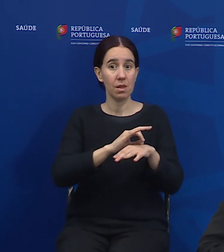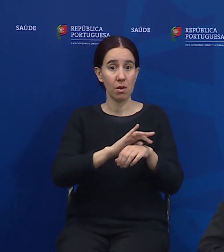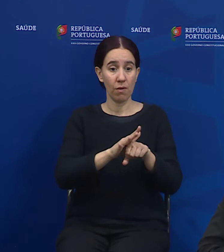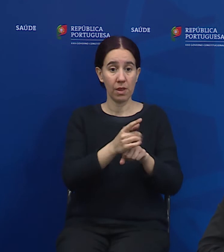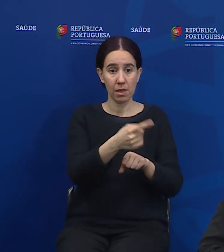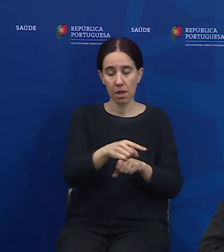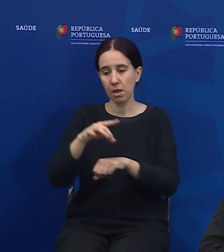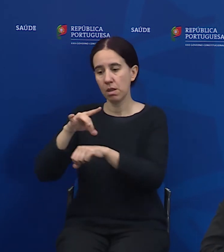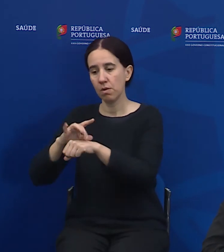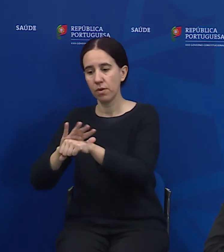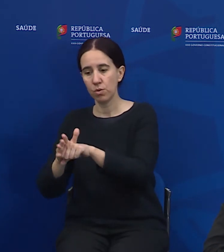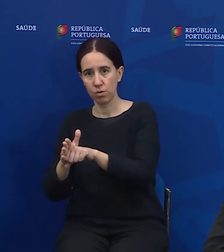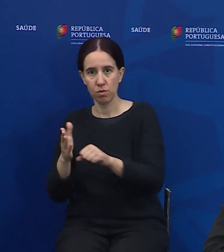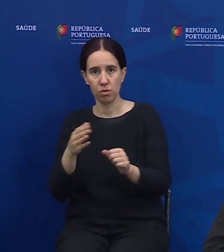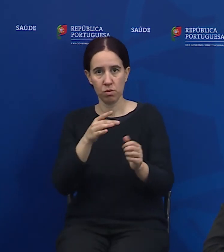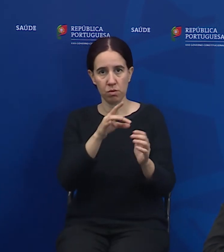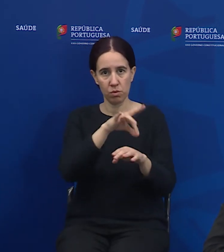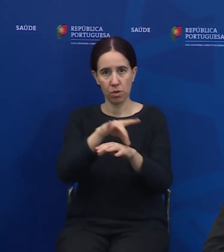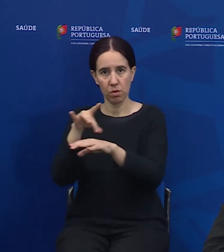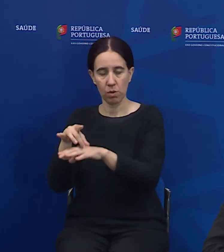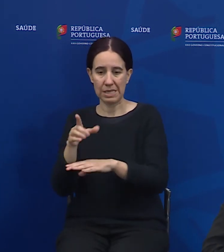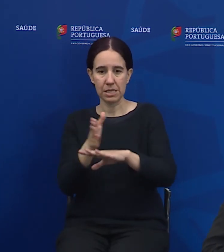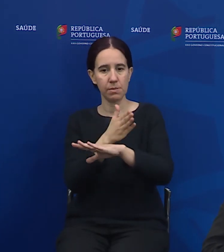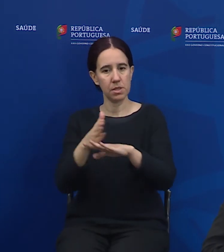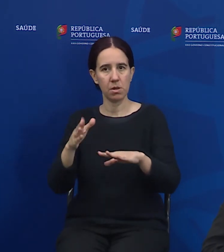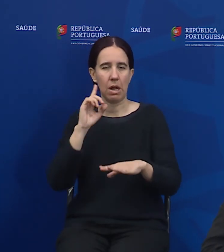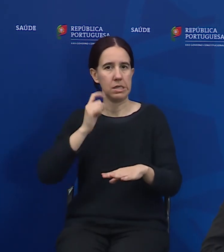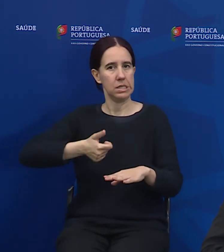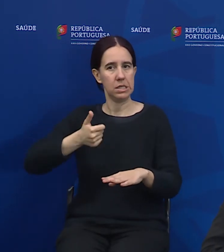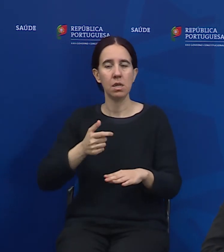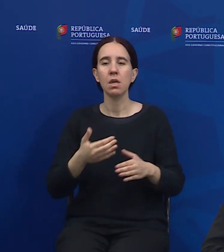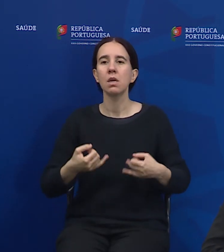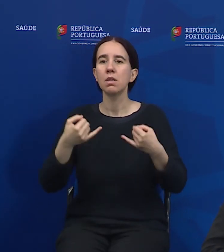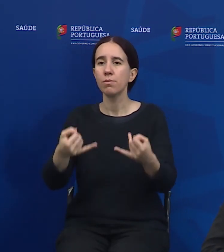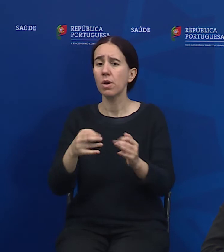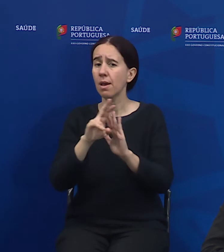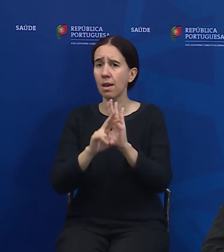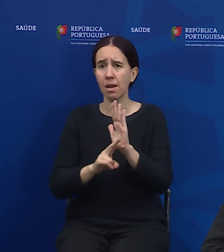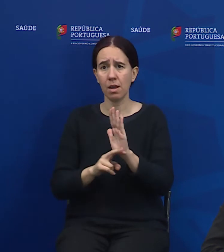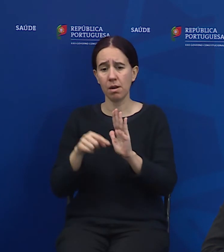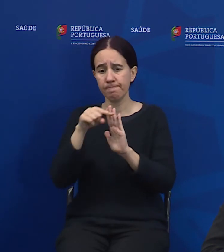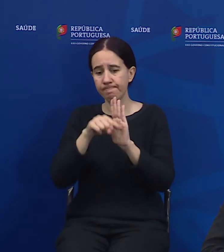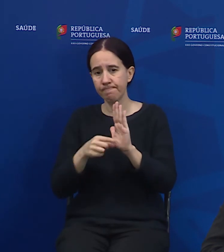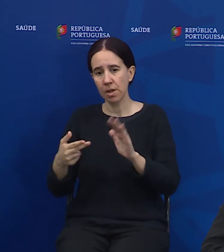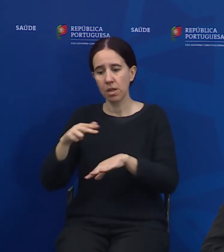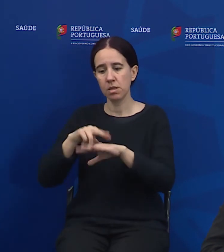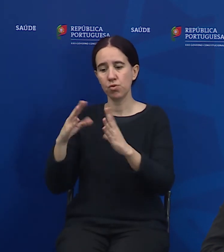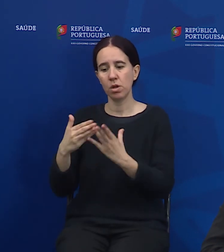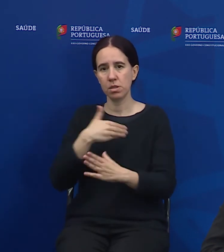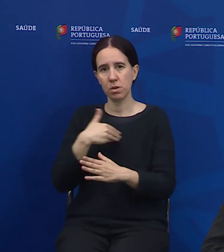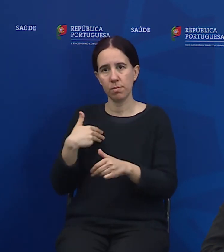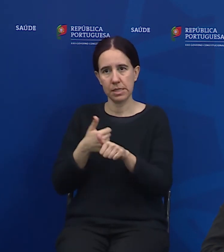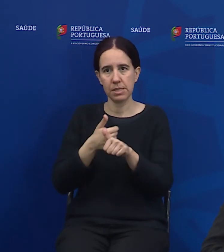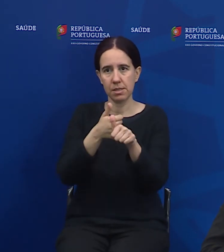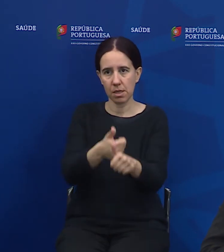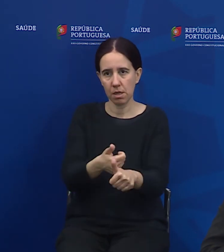de doentes não convide e portanto esta separação é fundamental e depois seguir aquilo que são as regras e as diretrizes da direcção-geral